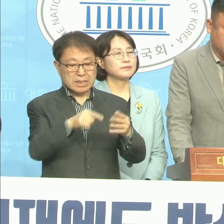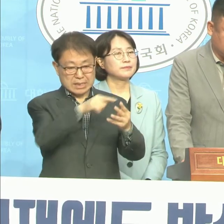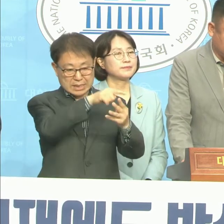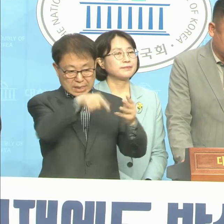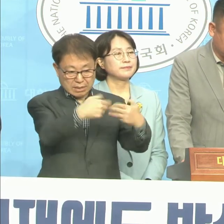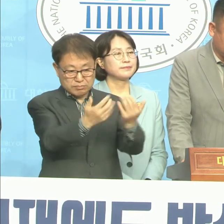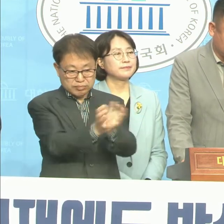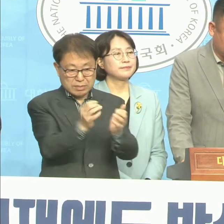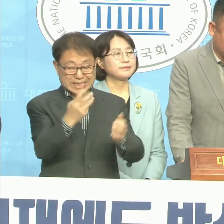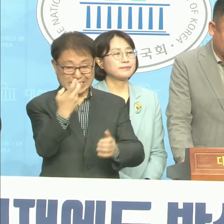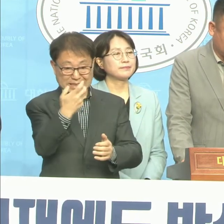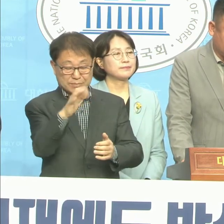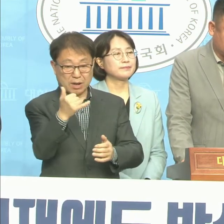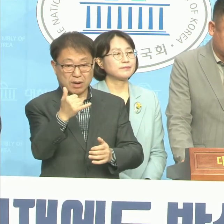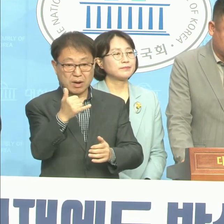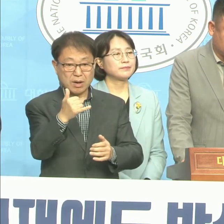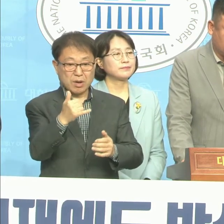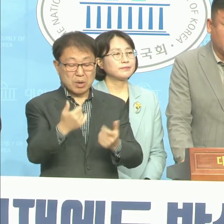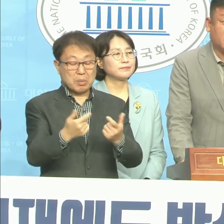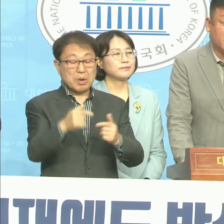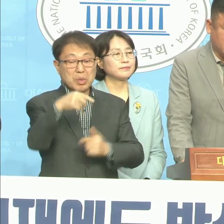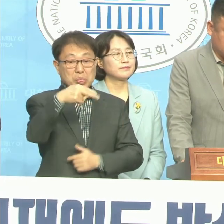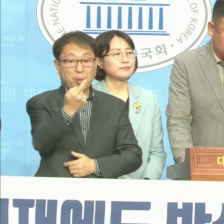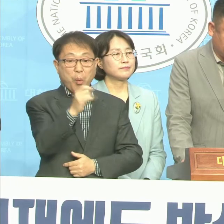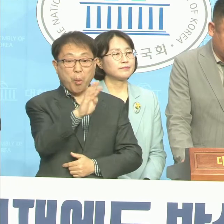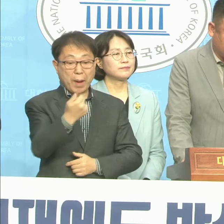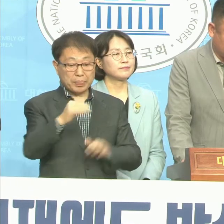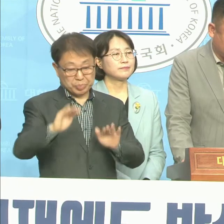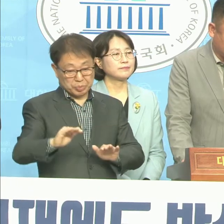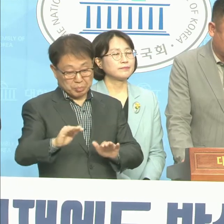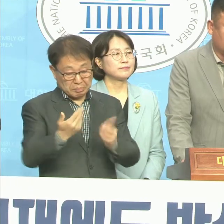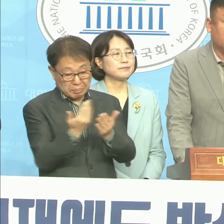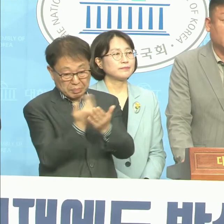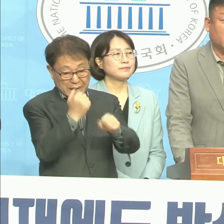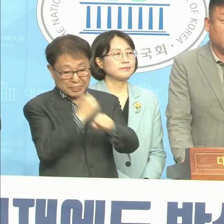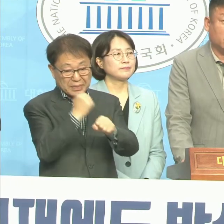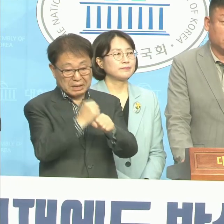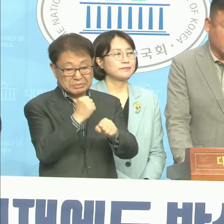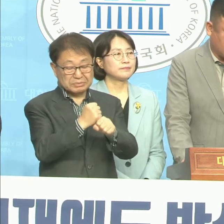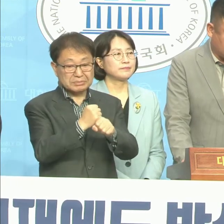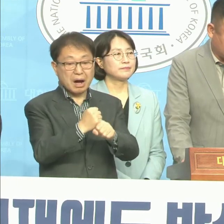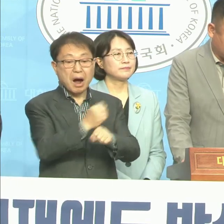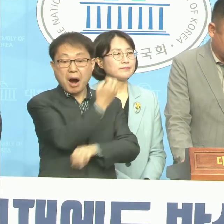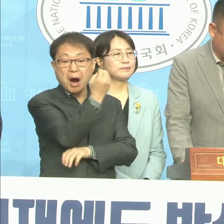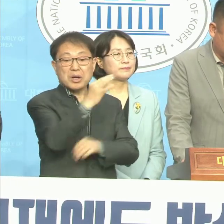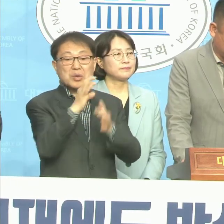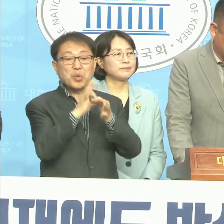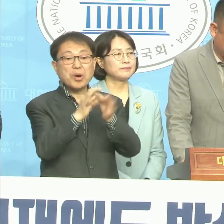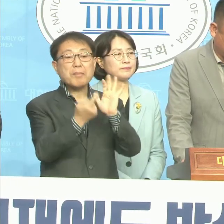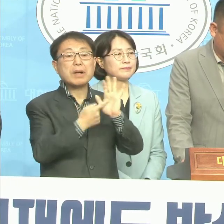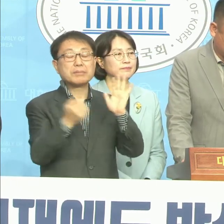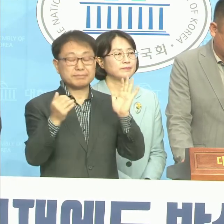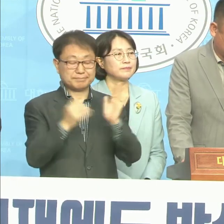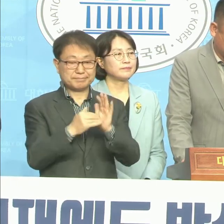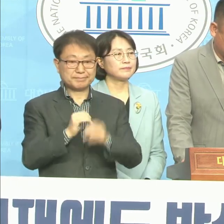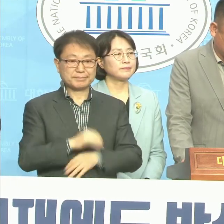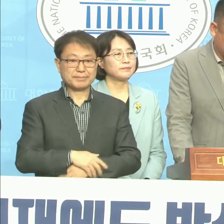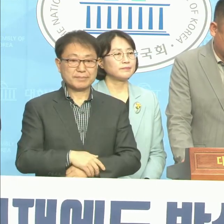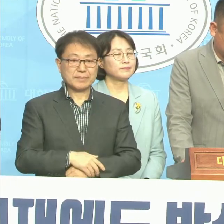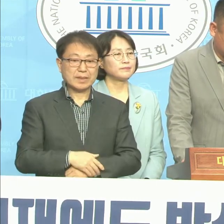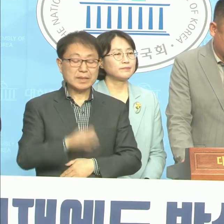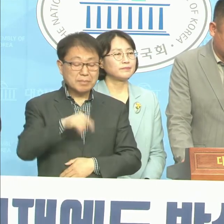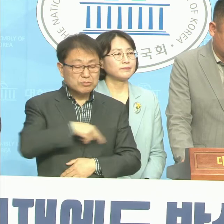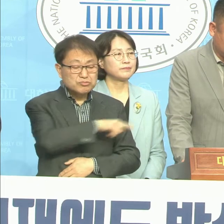총 70여명 규명 동반 청장 진로 확대 개편해 출렁 한다 고 언론을 통해 발표했습니다 그래서 우리